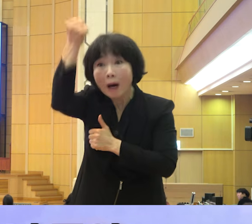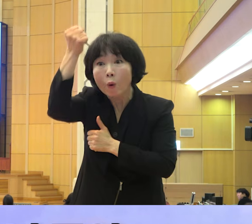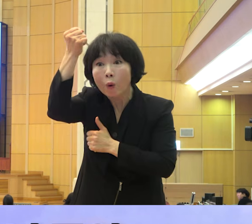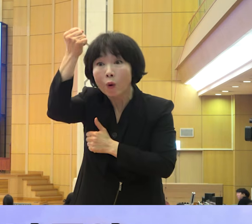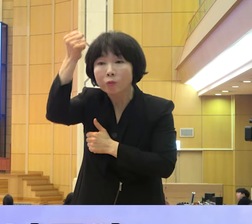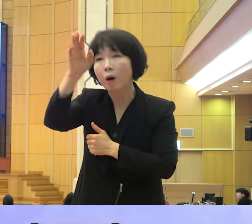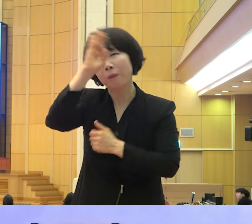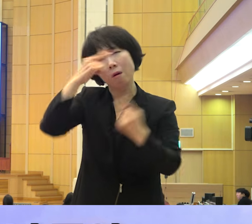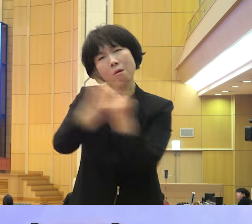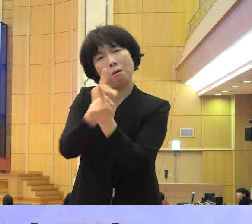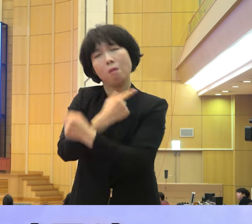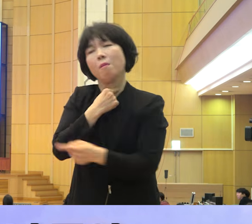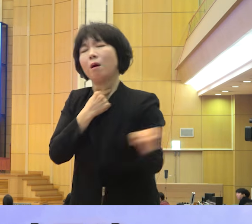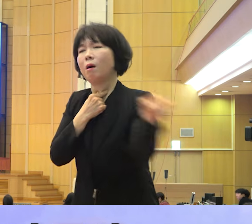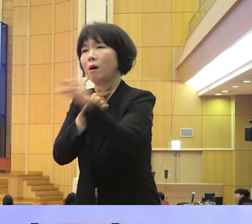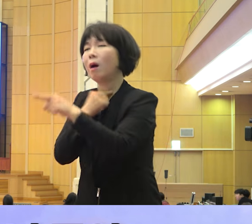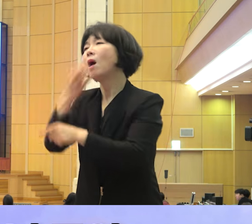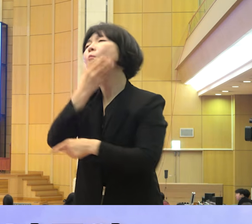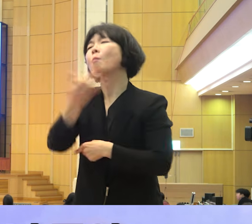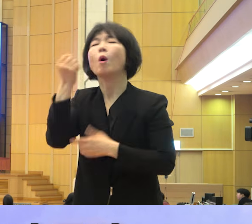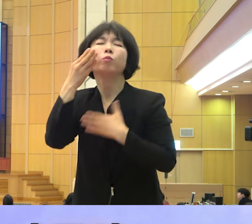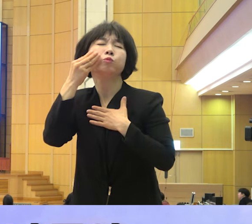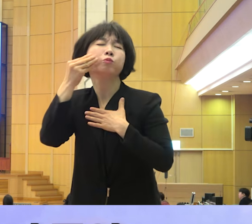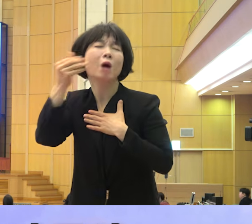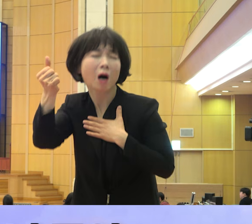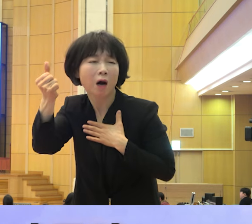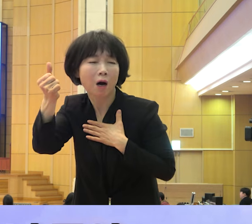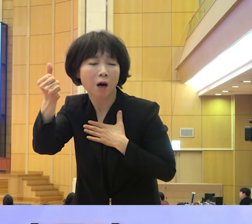구원받고 치료받고 복을 받아서